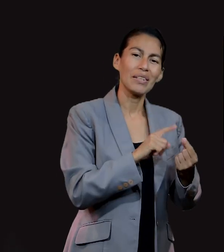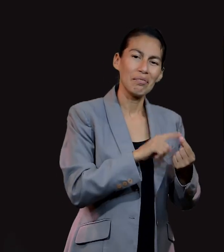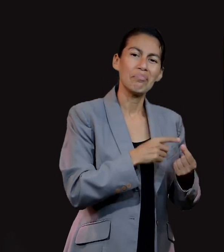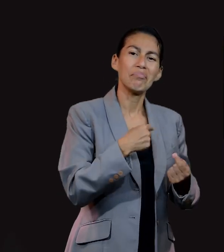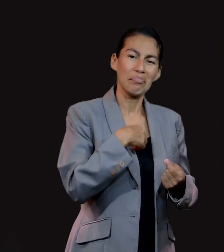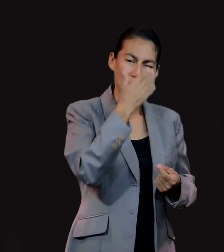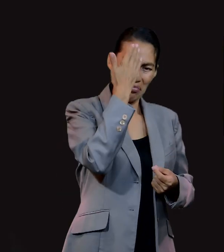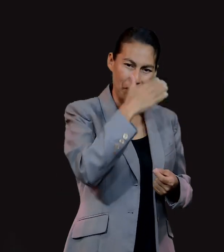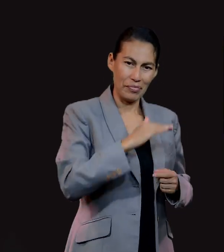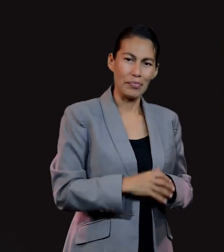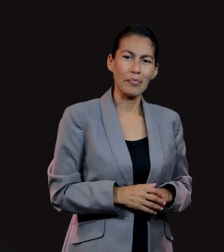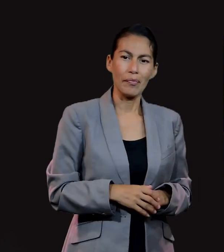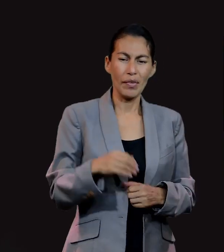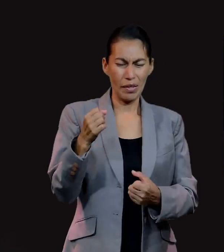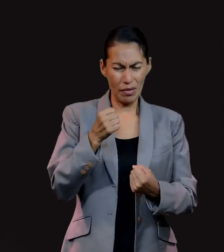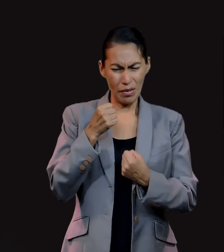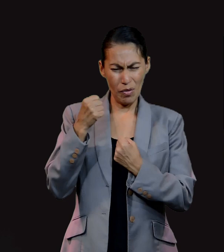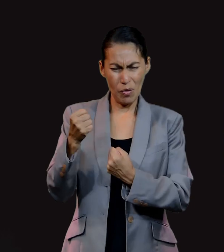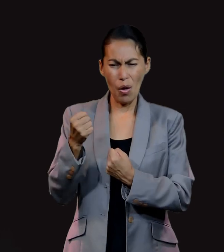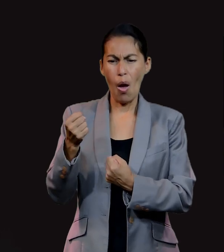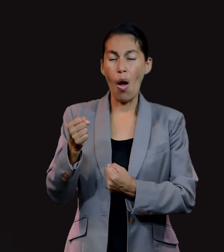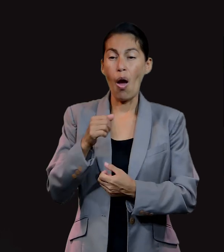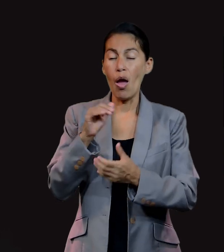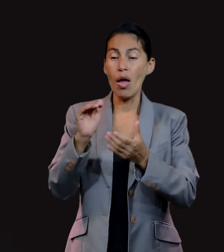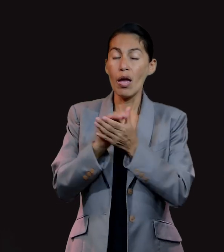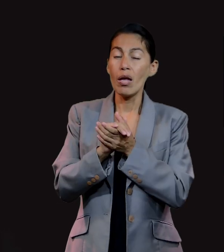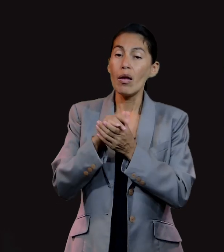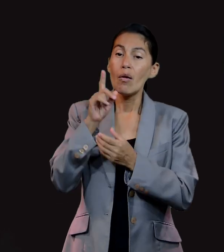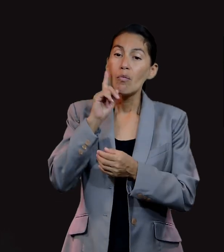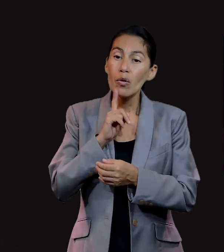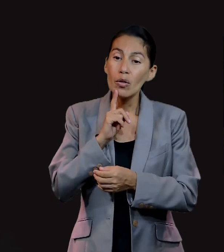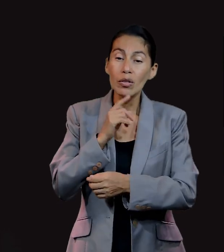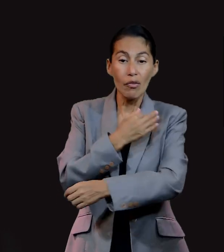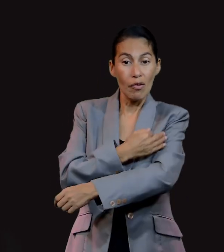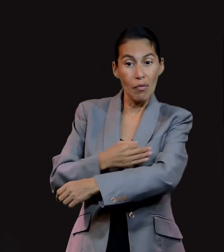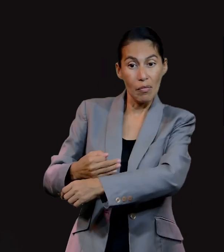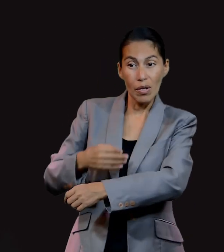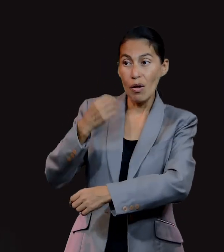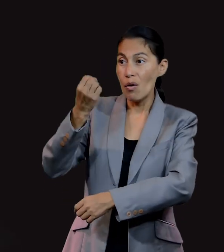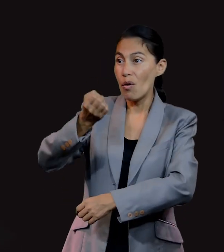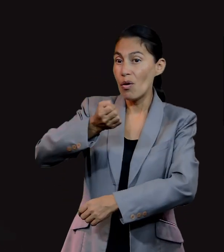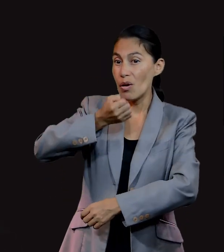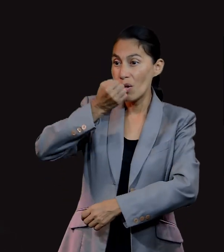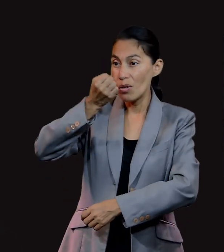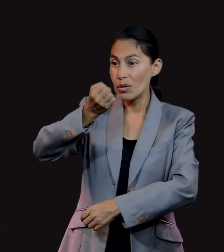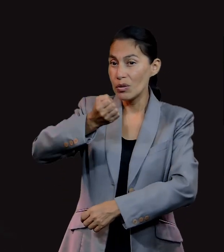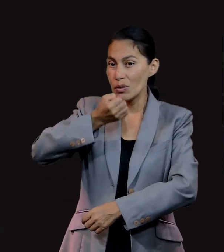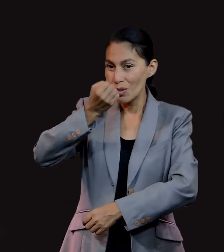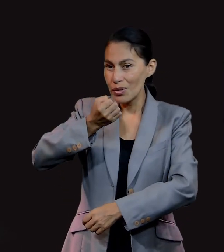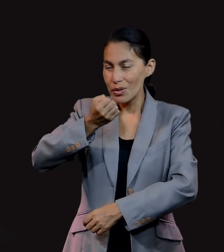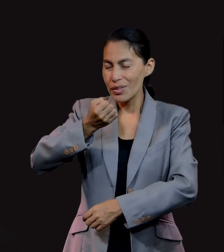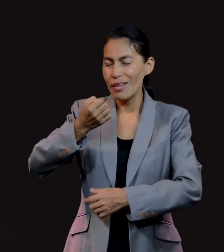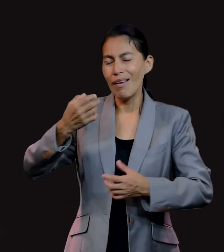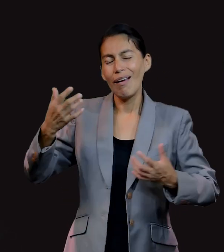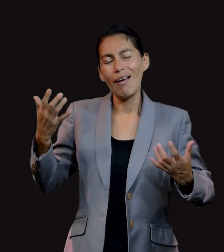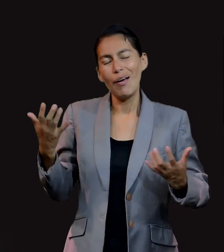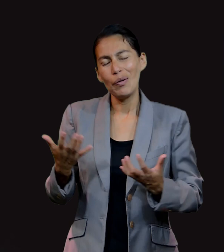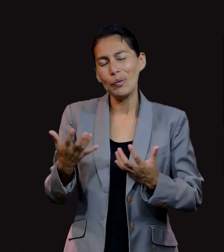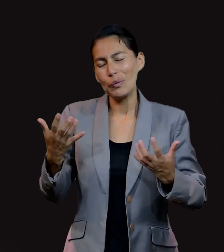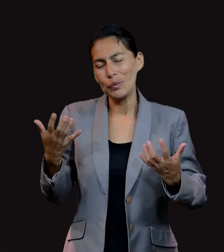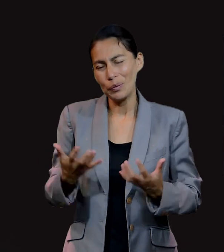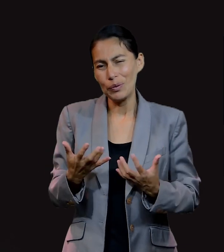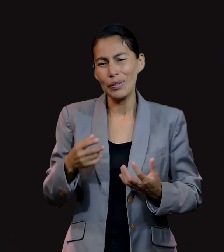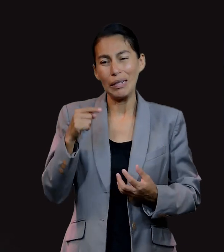sé de quién se trata no hay duda de que las oraciones de mi esposa las oraciones de mi familia estaban